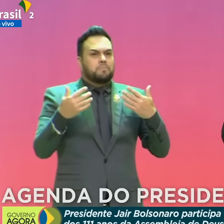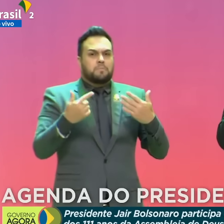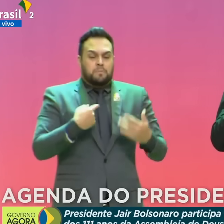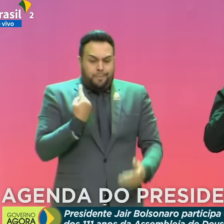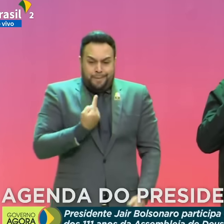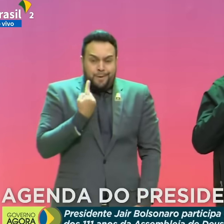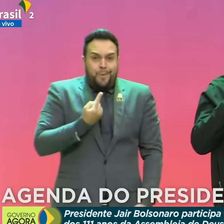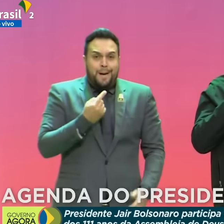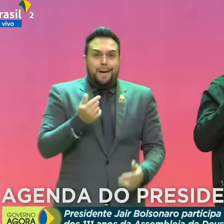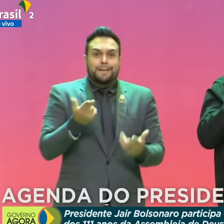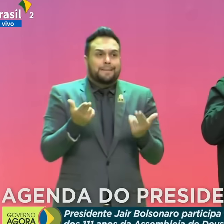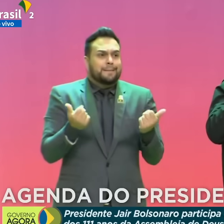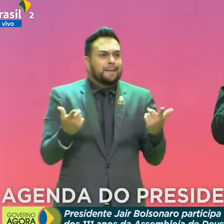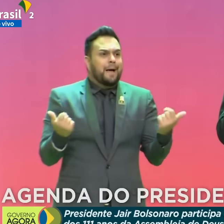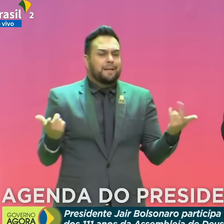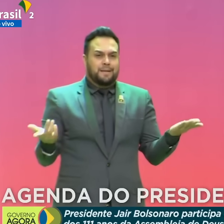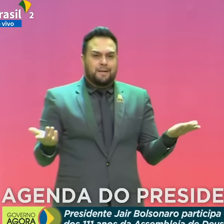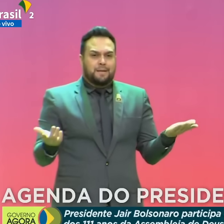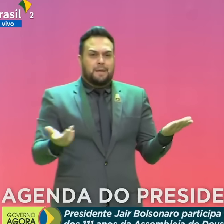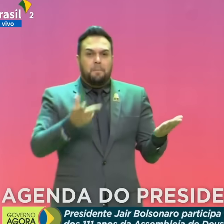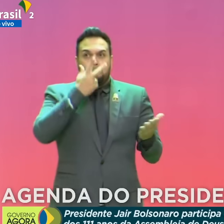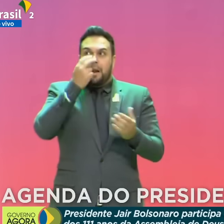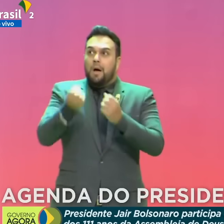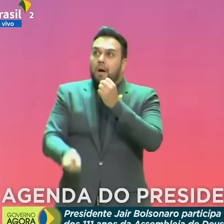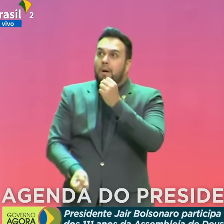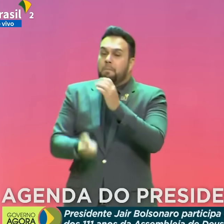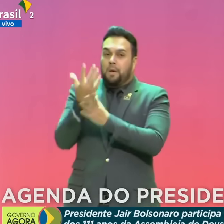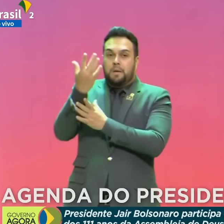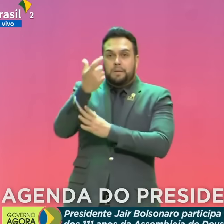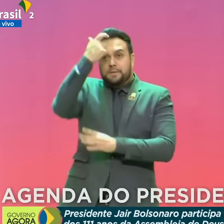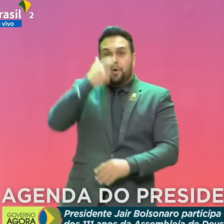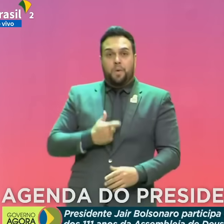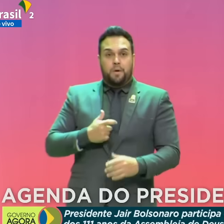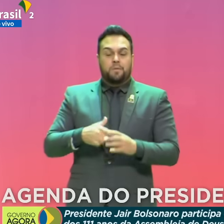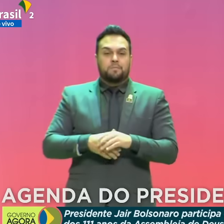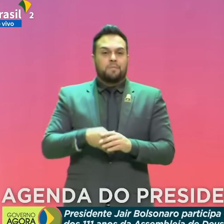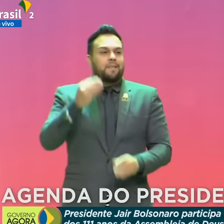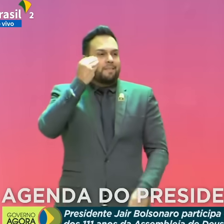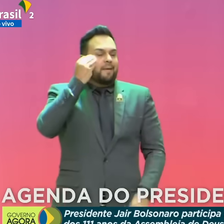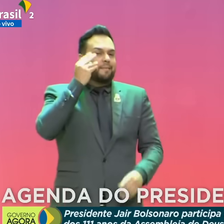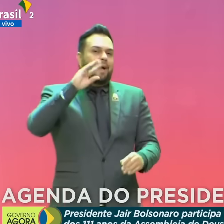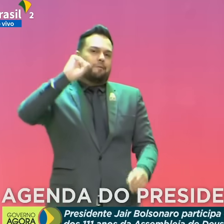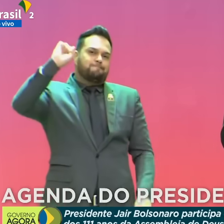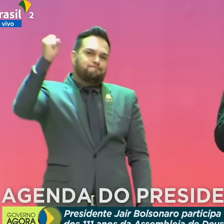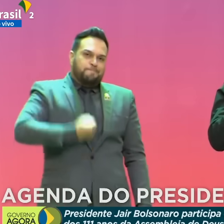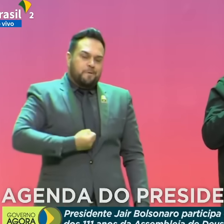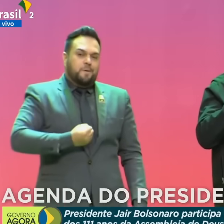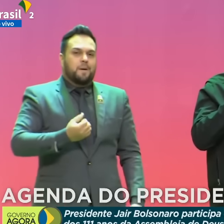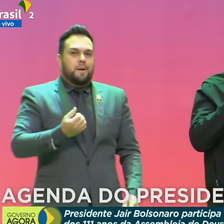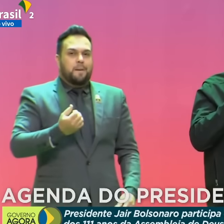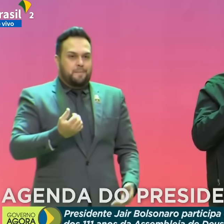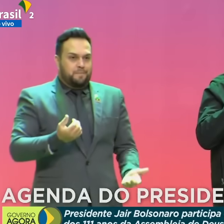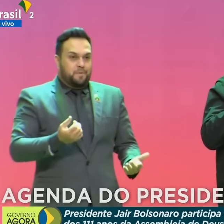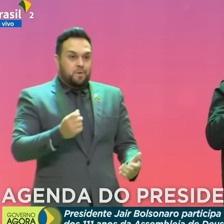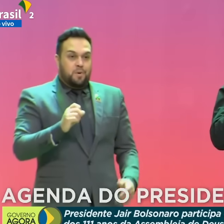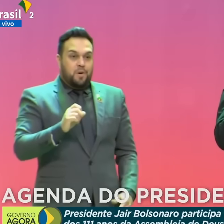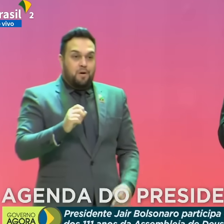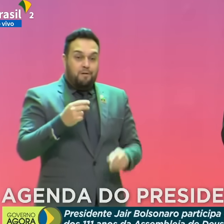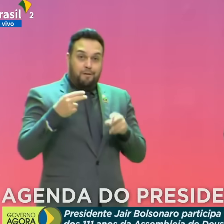fosse algo que apareceu no horizonte, tentaram me matar. Uma